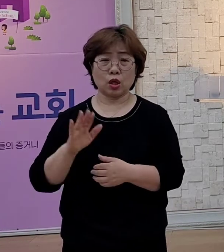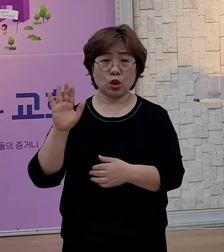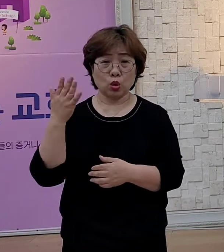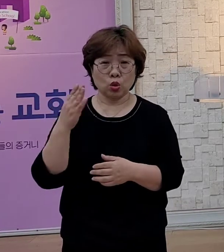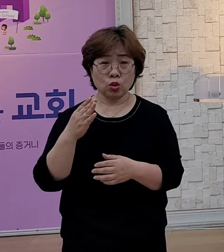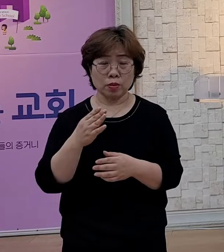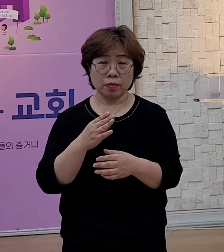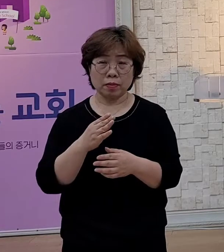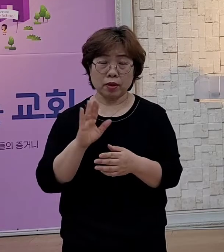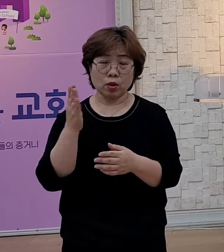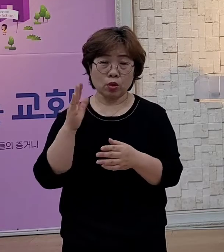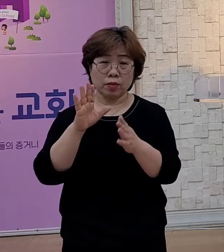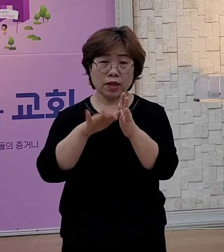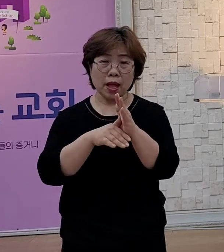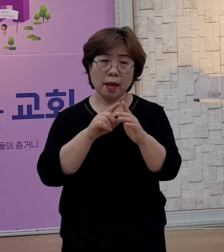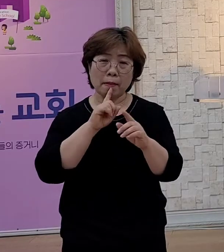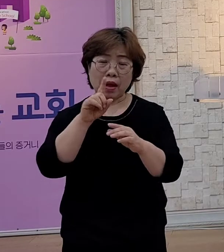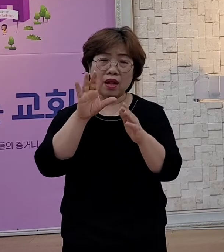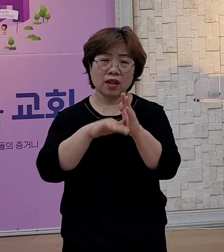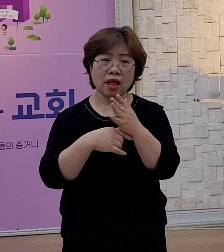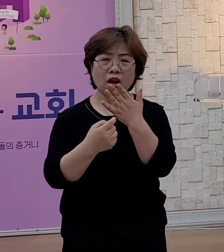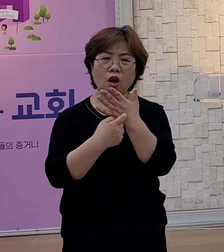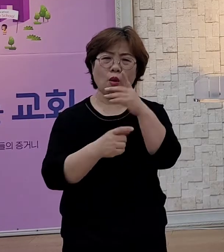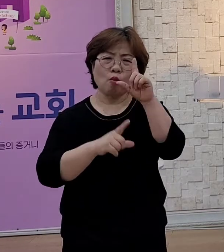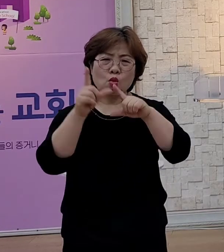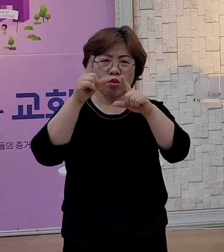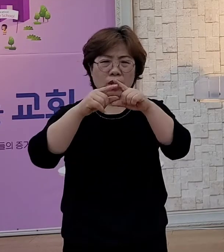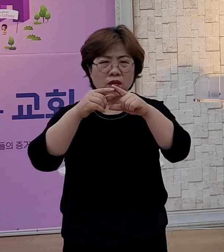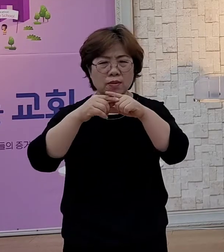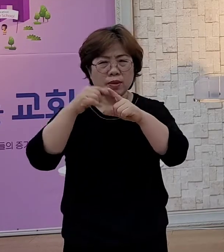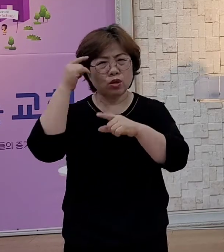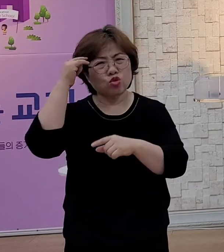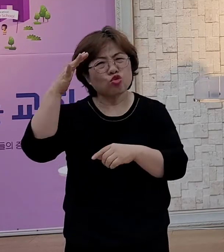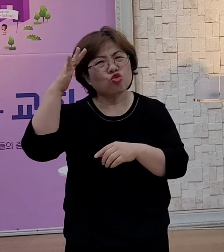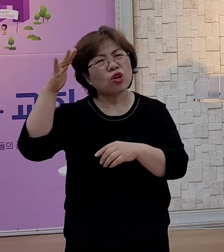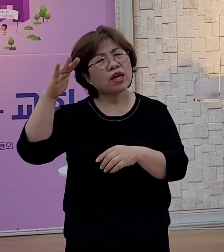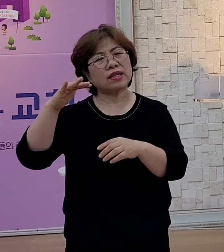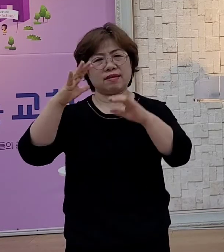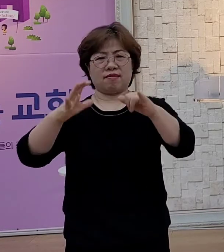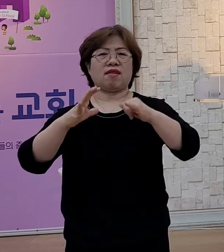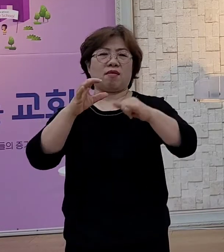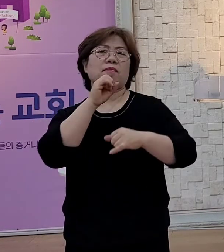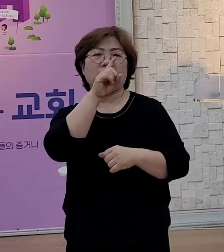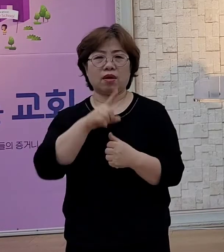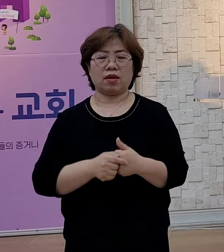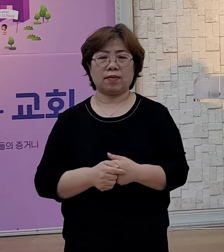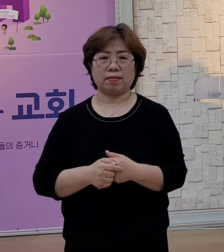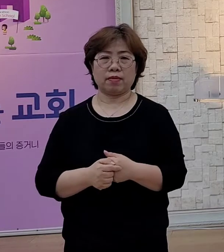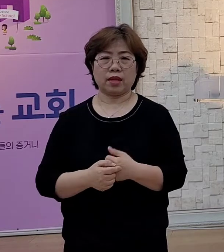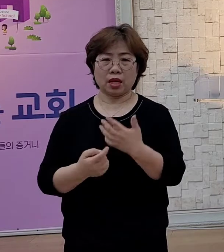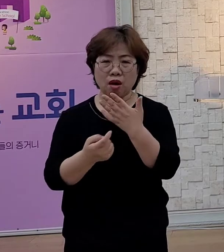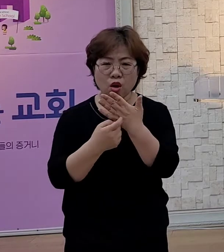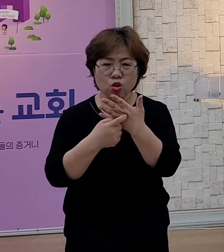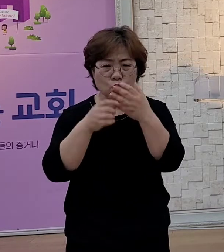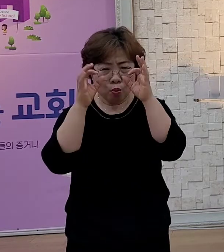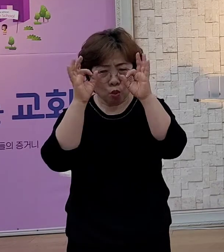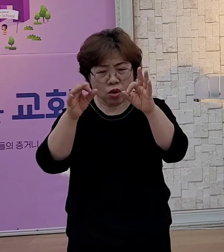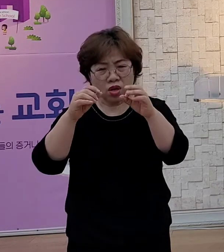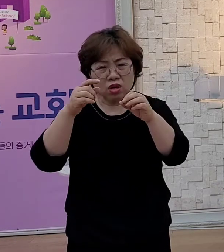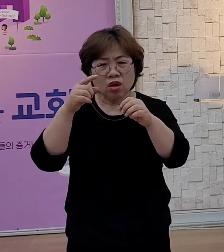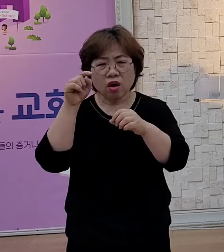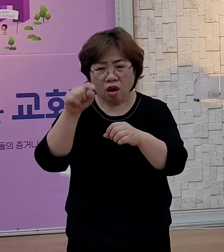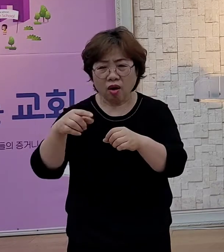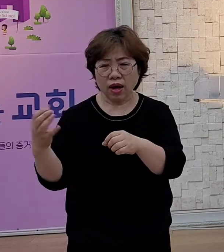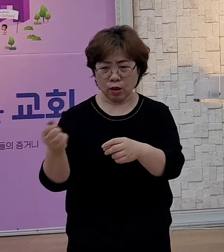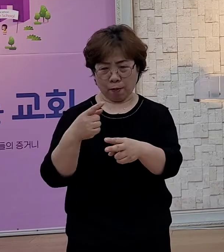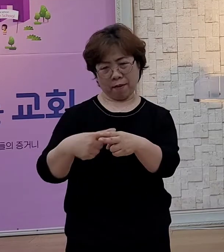외모지상주의라 합니다. 다 아시죠? 그러니까 눈에 보이는 것, 겉으로 나타나는 것 가지고 판단하는 시대다 이런 뜻입니다.